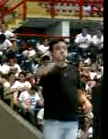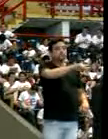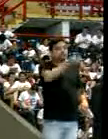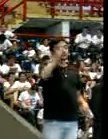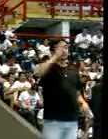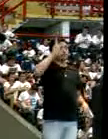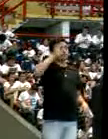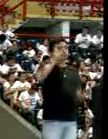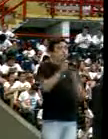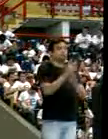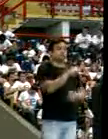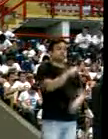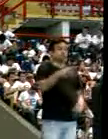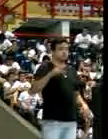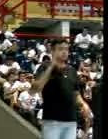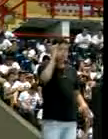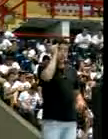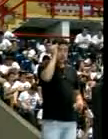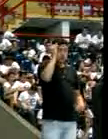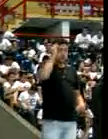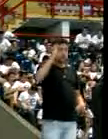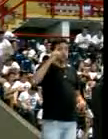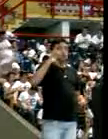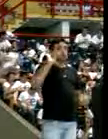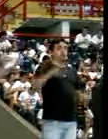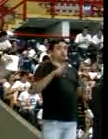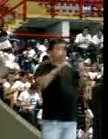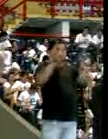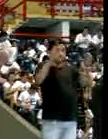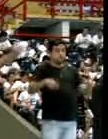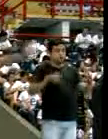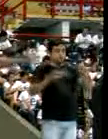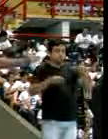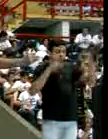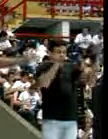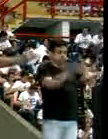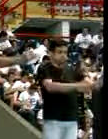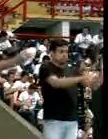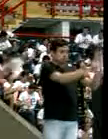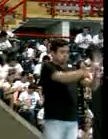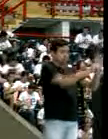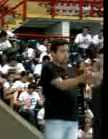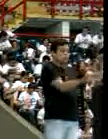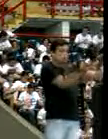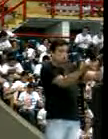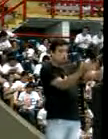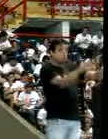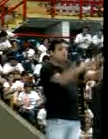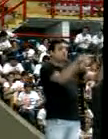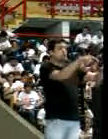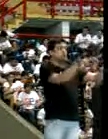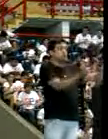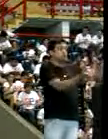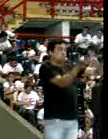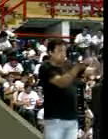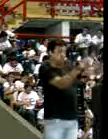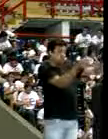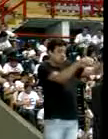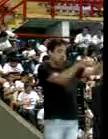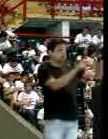lembram que a presidenta Dilma mandou o projeto de lei para o Congresso. Só que o